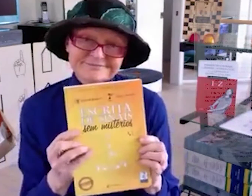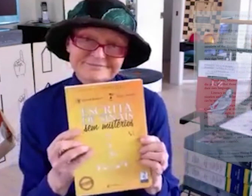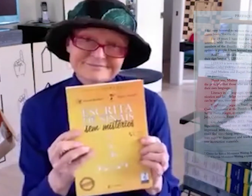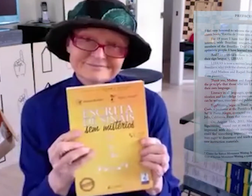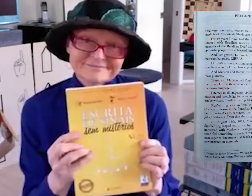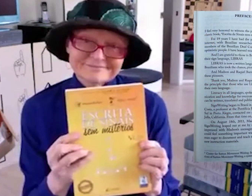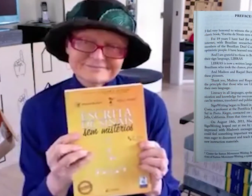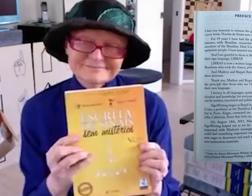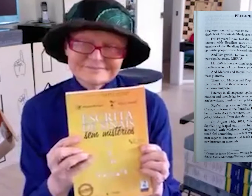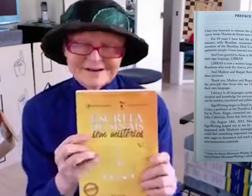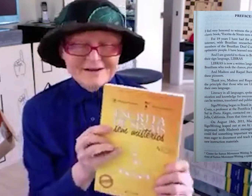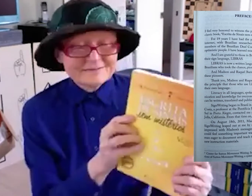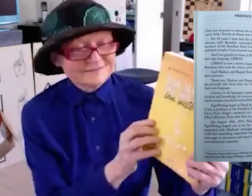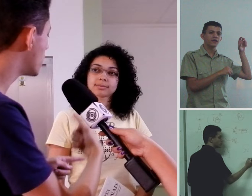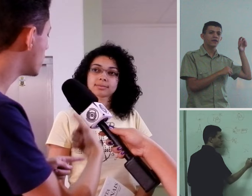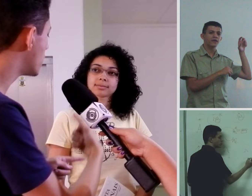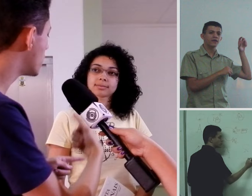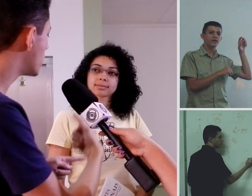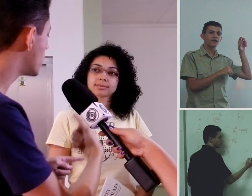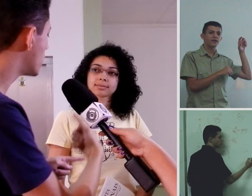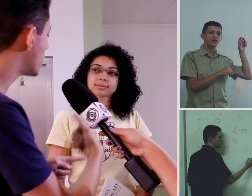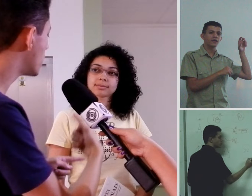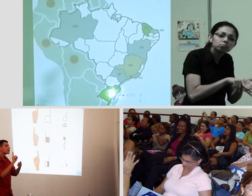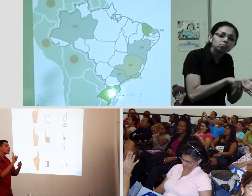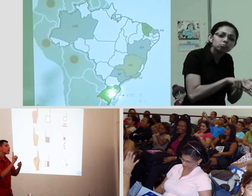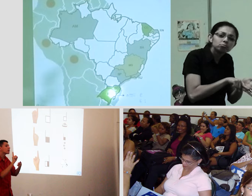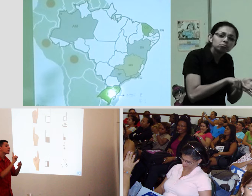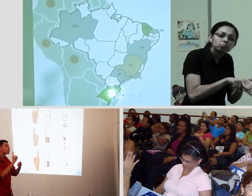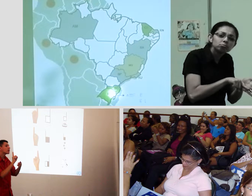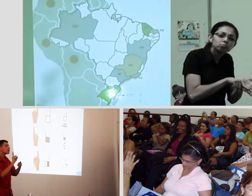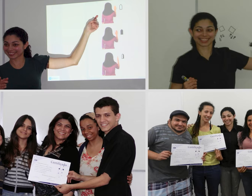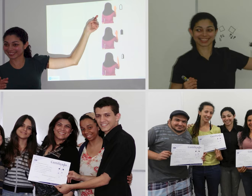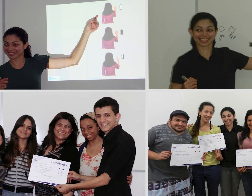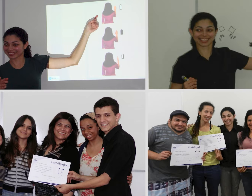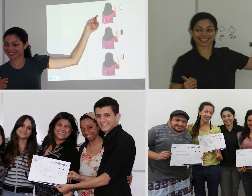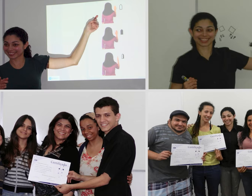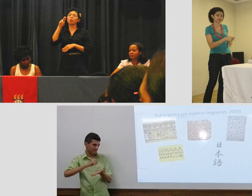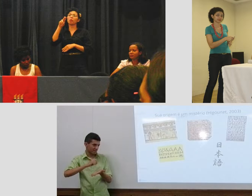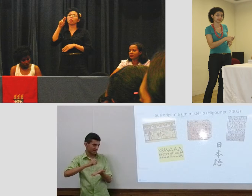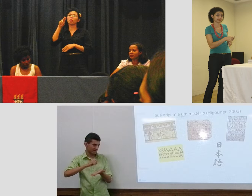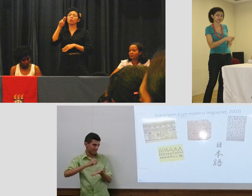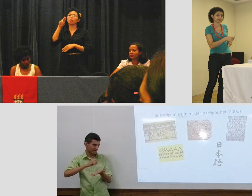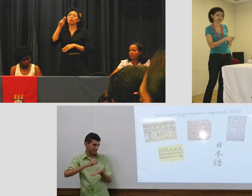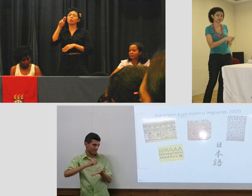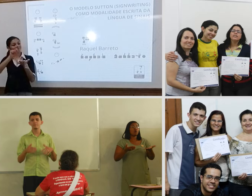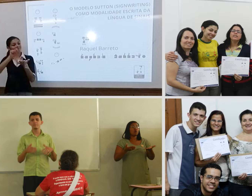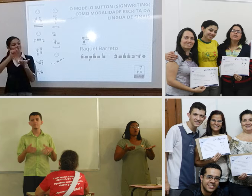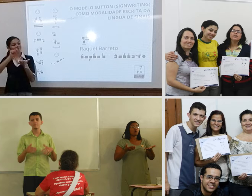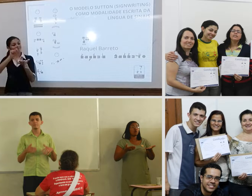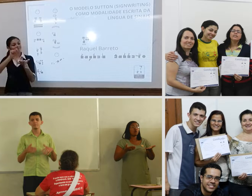o prefácio de uma das edições. Por anos, ministramos muitas palestras, oficinas, cursos,